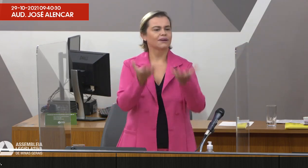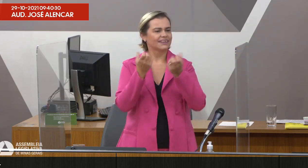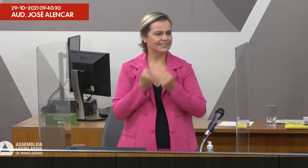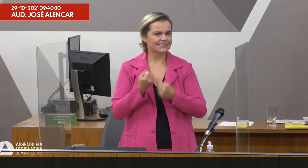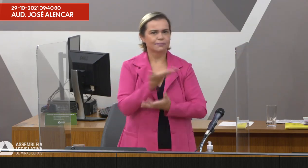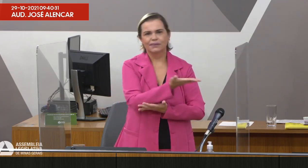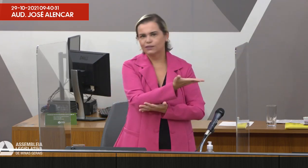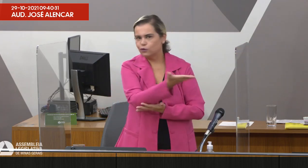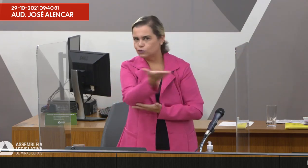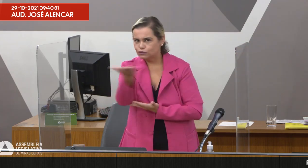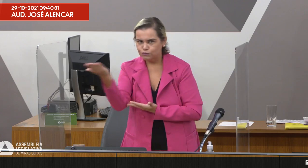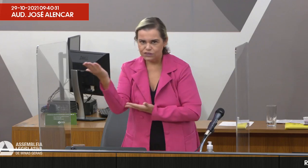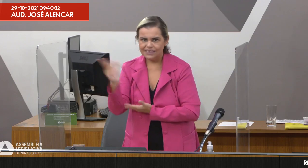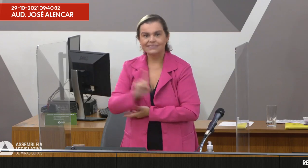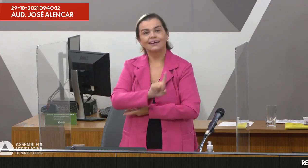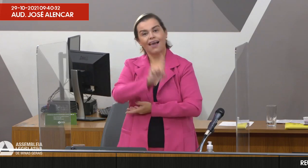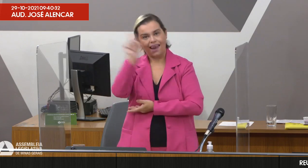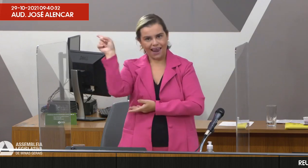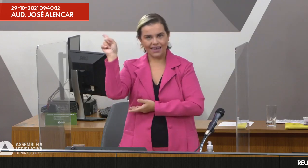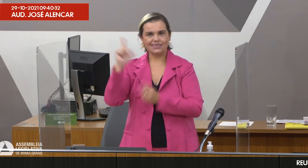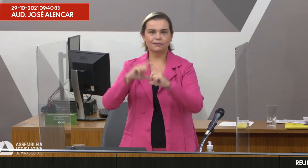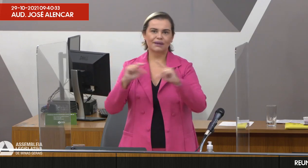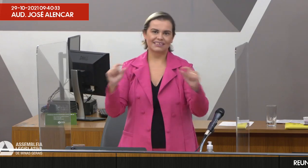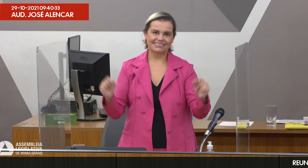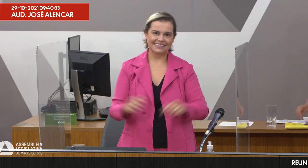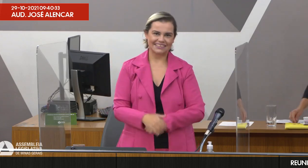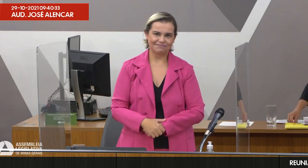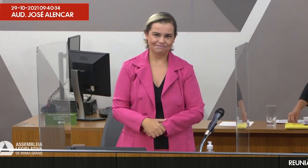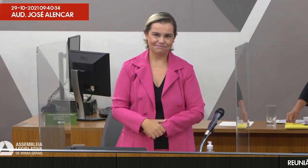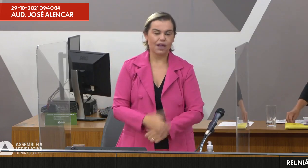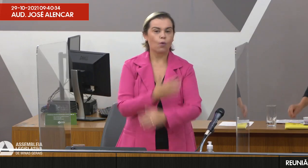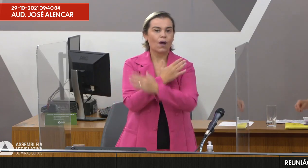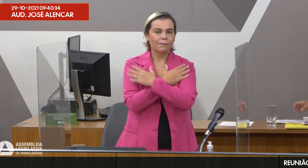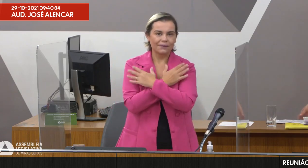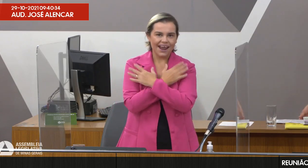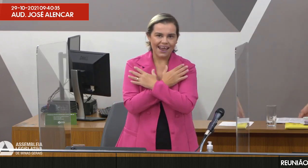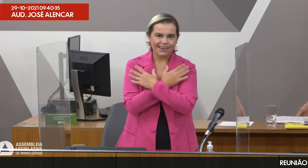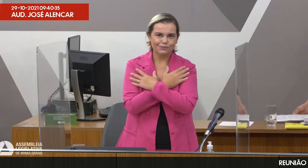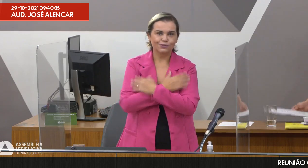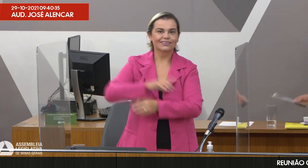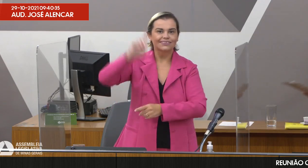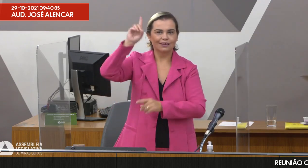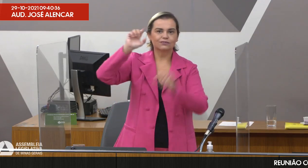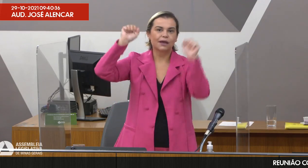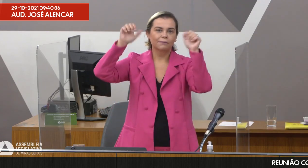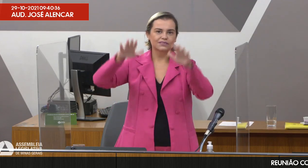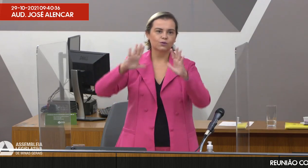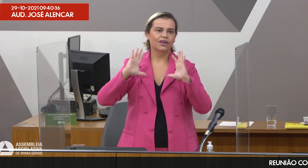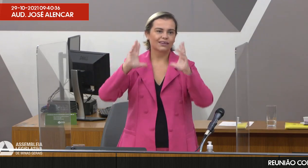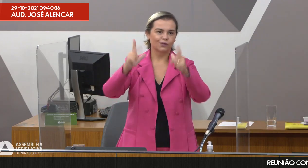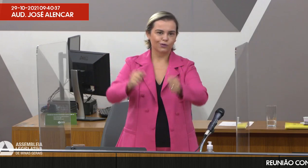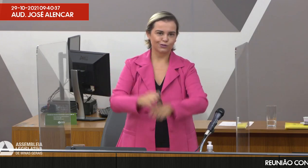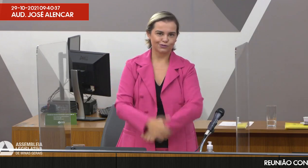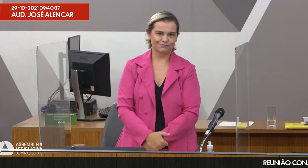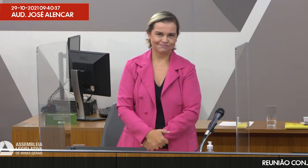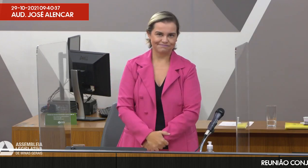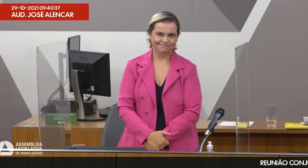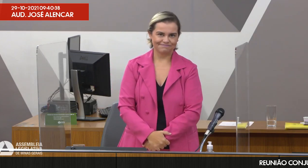deficiência visual e que está também à disposição de todos no gabinete.